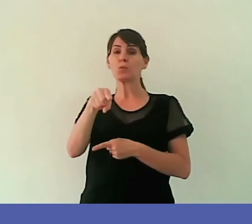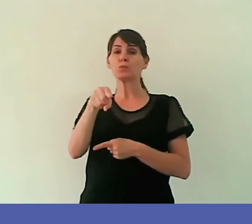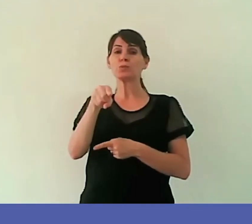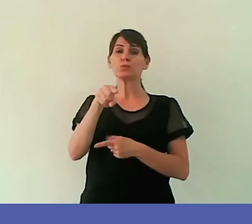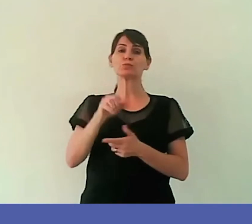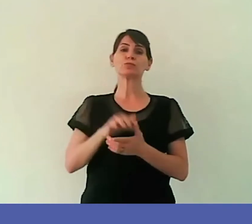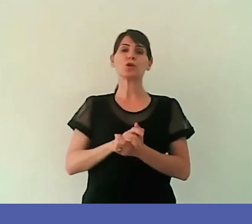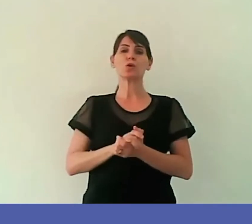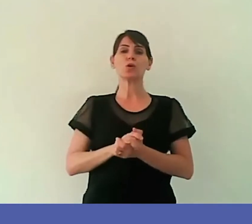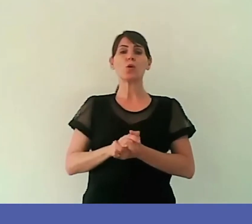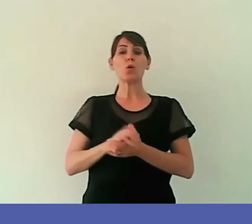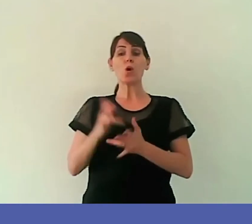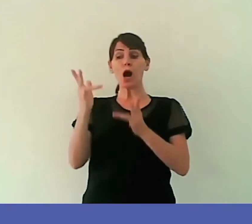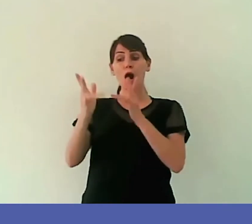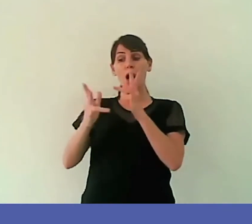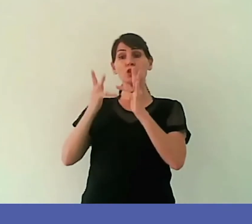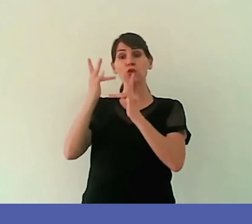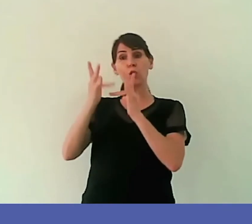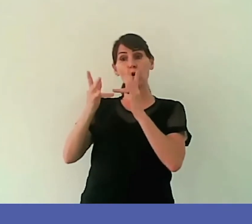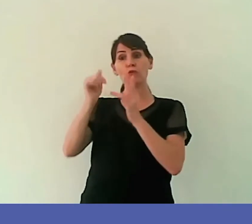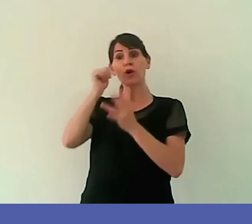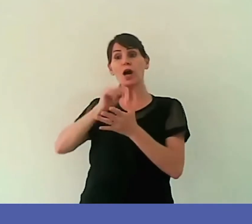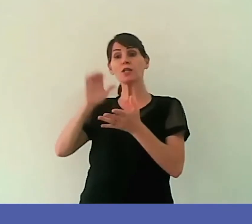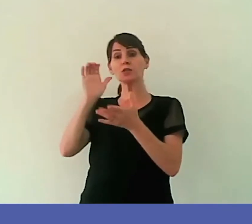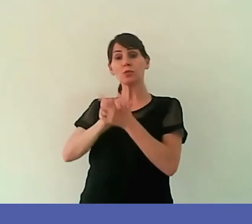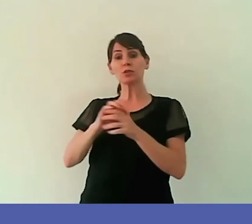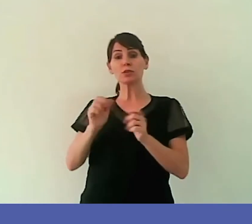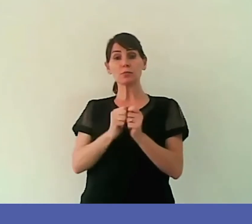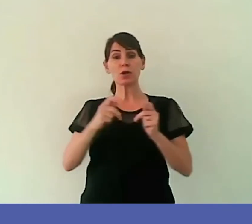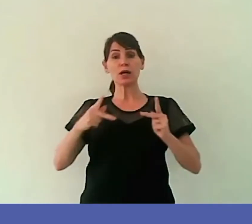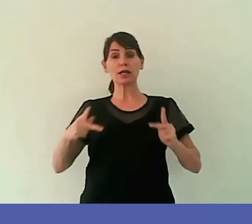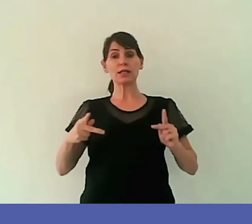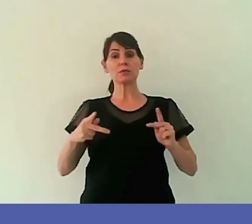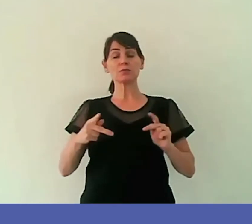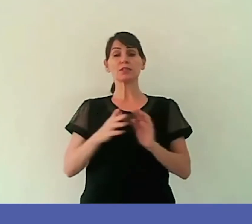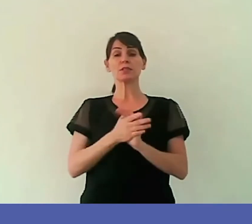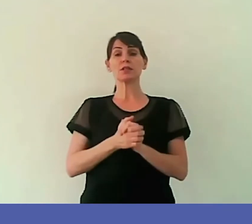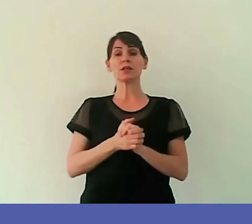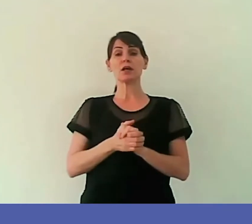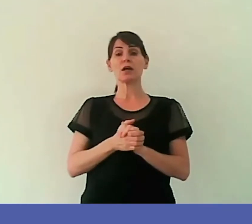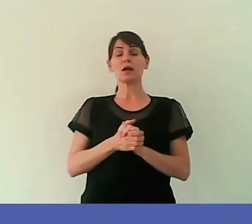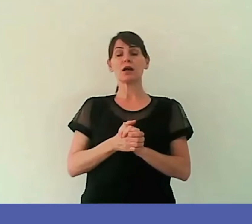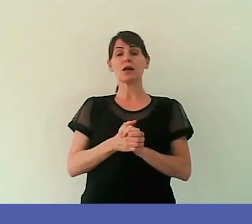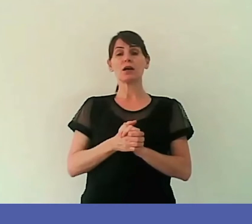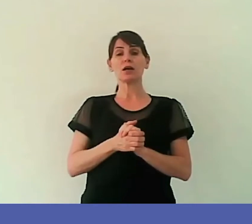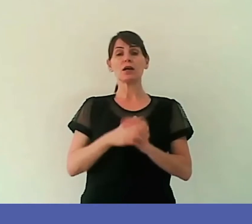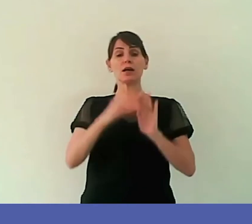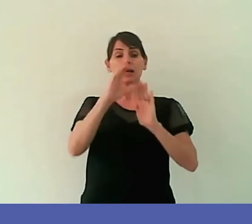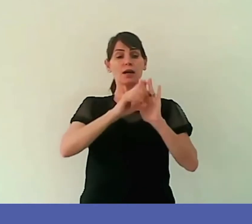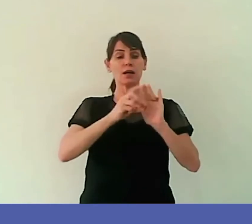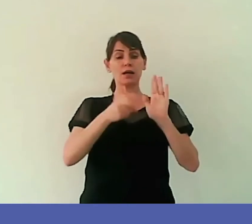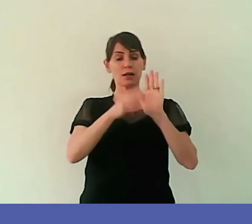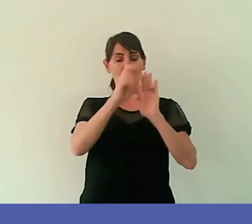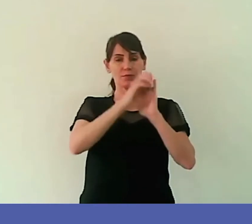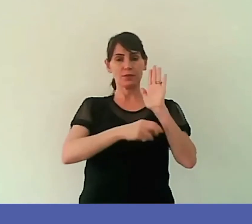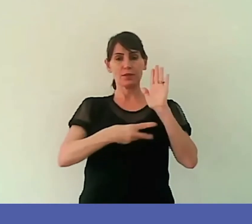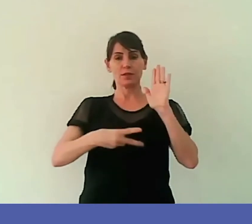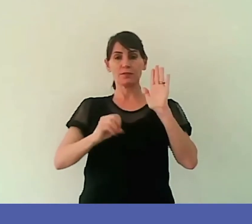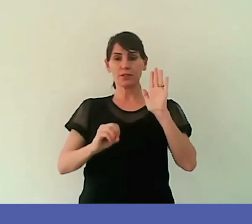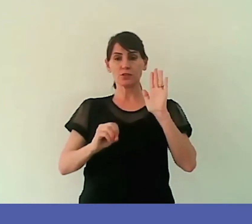Enquanto a noiva, a esposa, em Apocalipse 21:2, pode dar uma olhada lá, 21:2, aí já engloba todos,